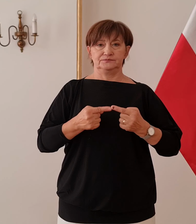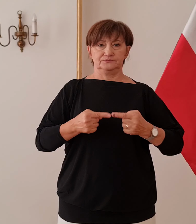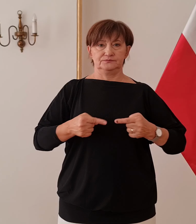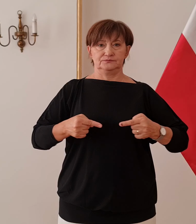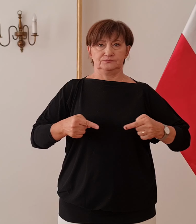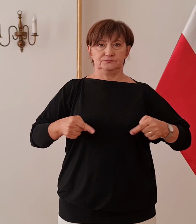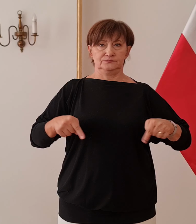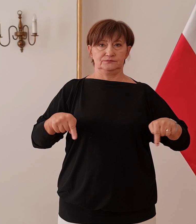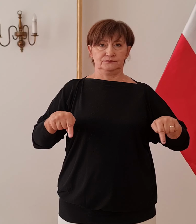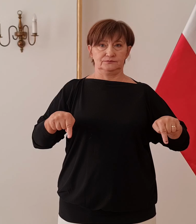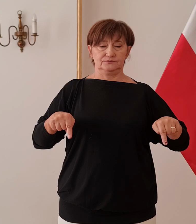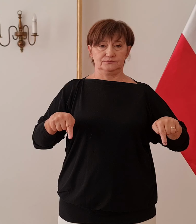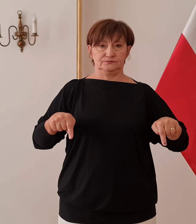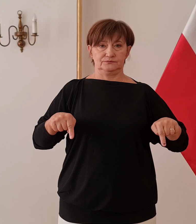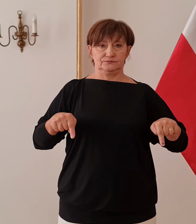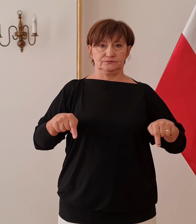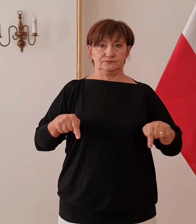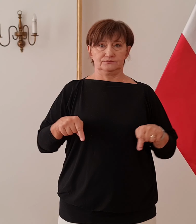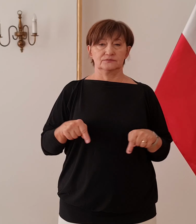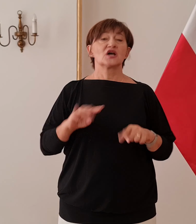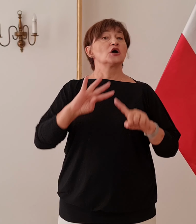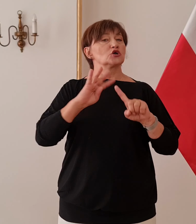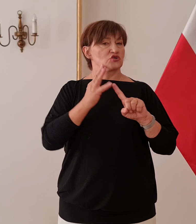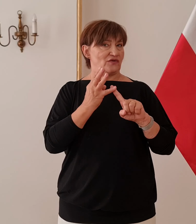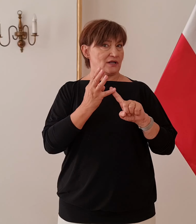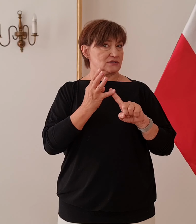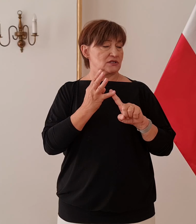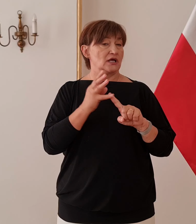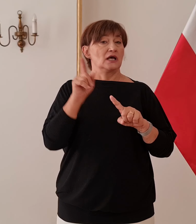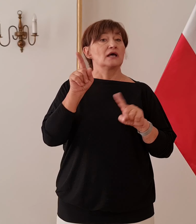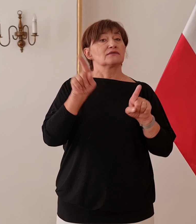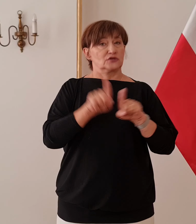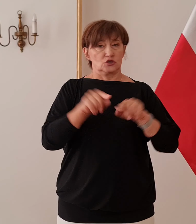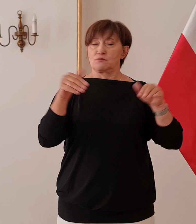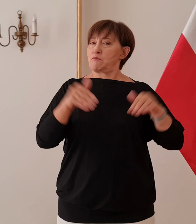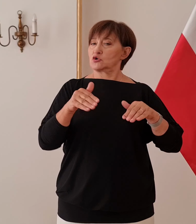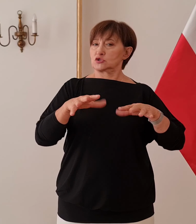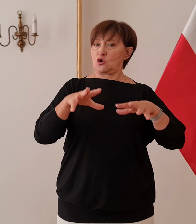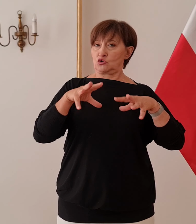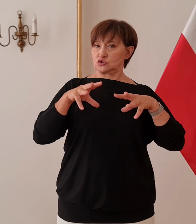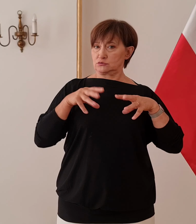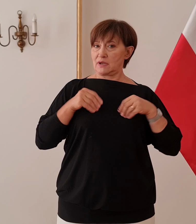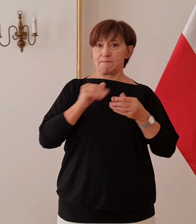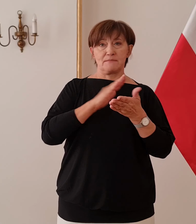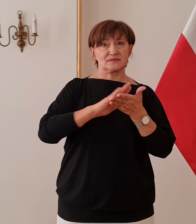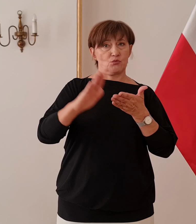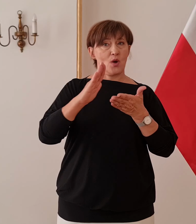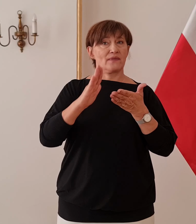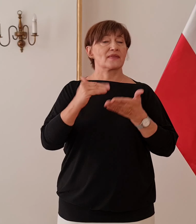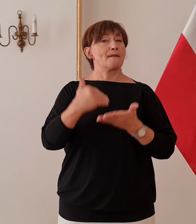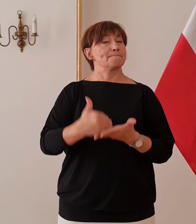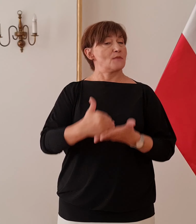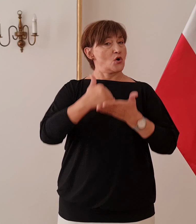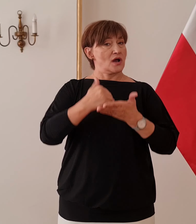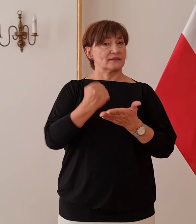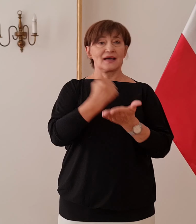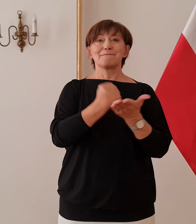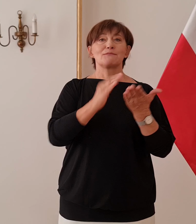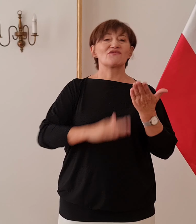Można uzyskać również darmową poradę Powiatowego Rzecznika